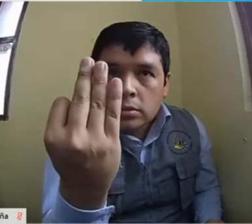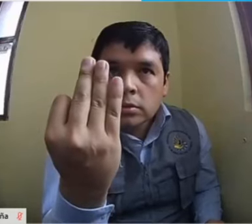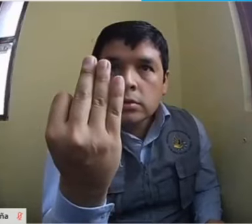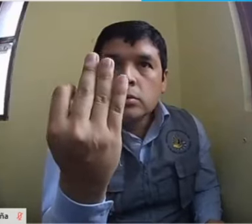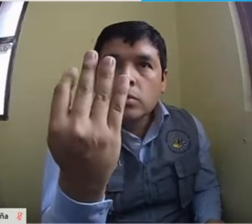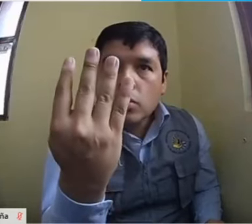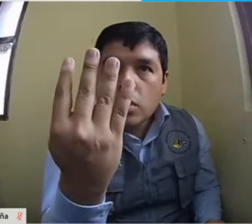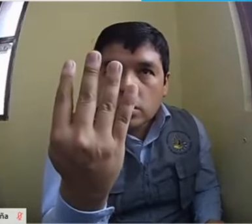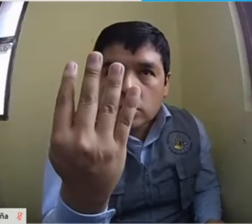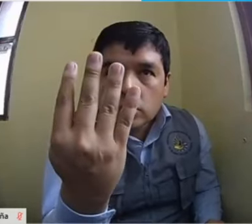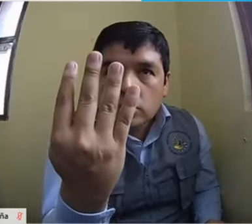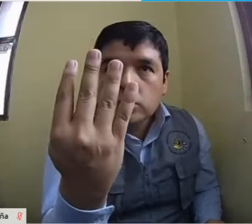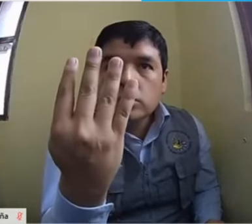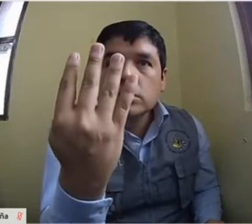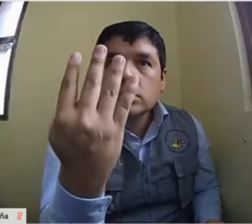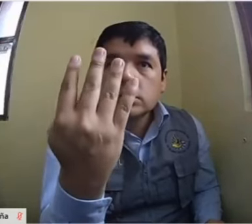Dedo por dedo.